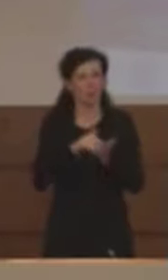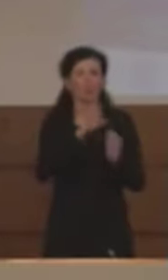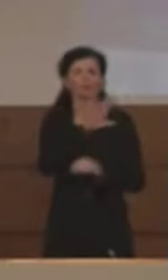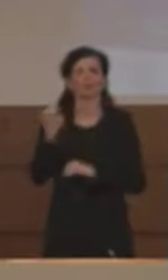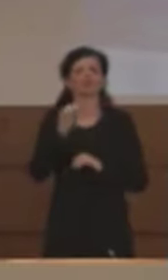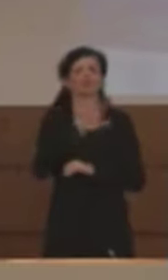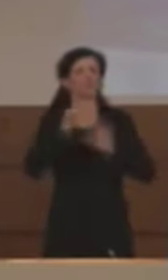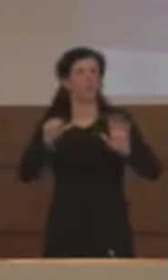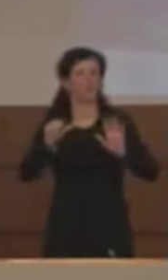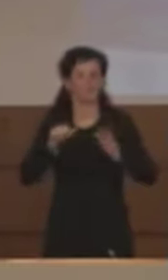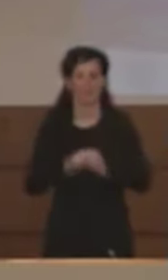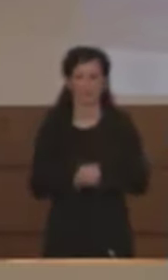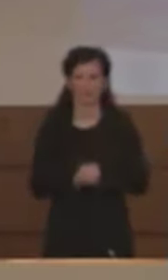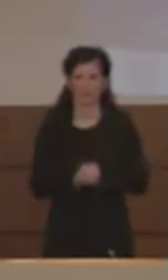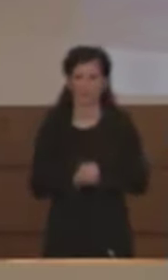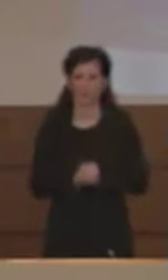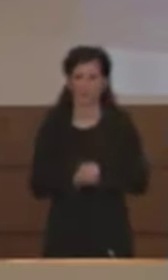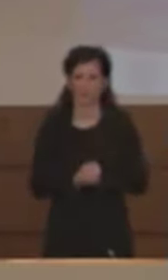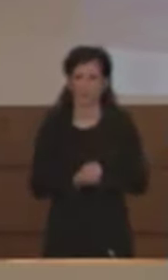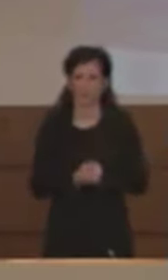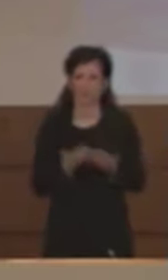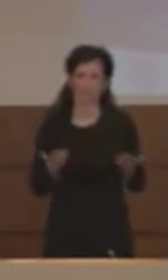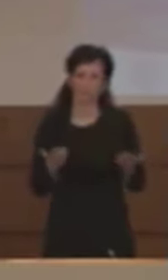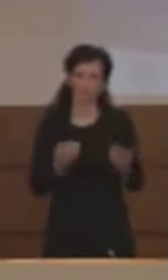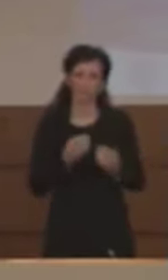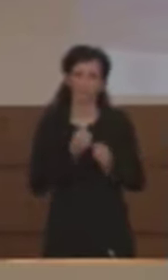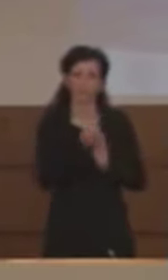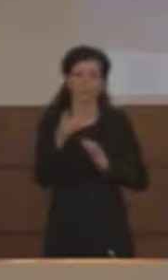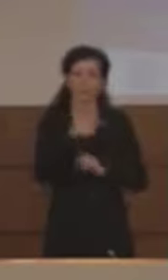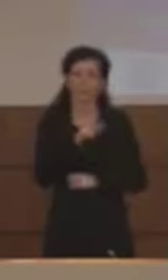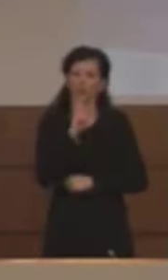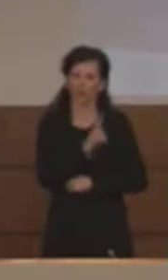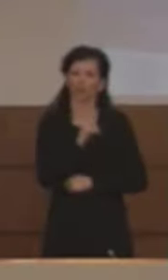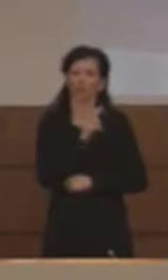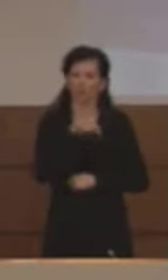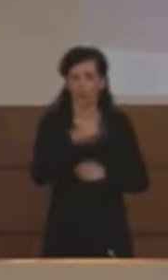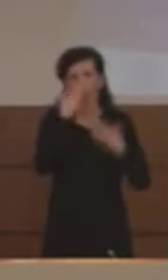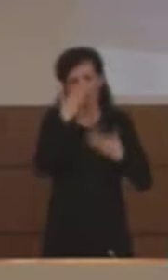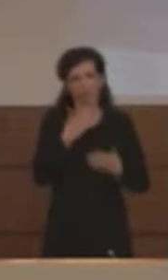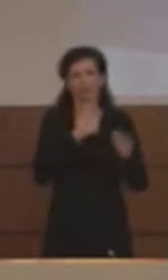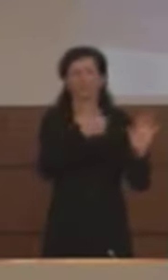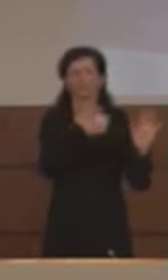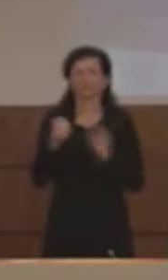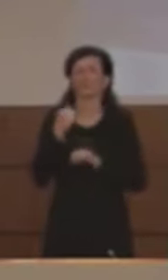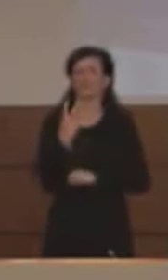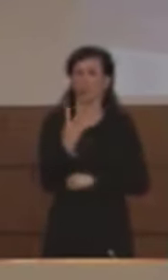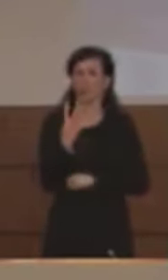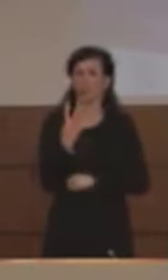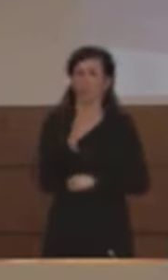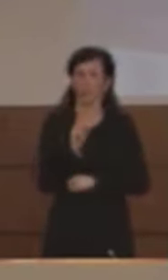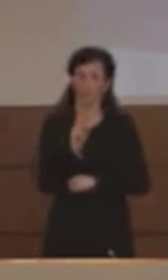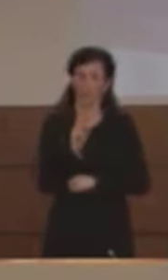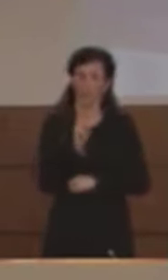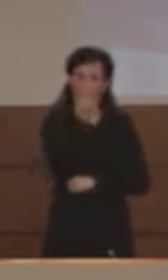61.557. Oggi registriamo purtroppo anche il numero dei deceduti, che è di 604 nuovi